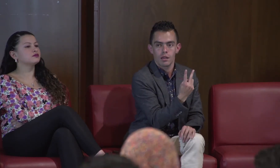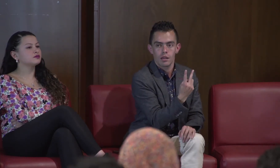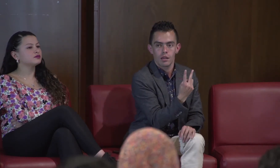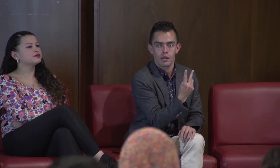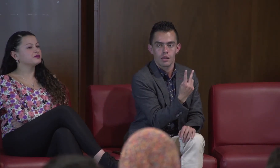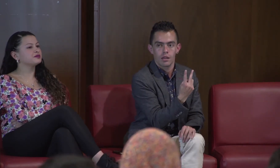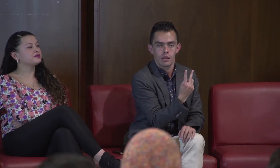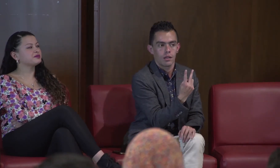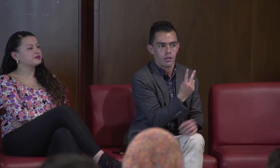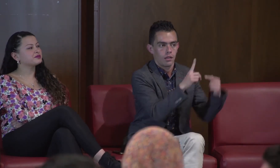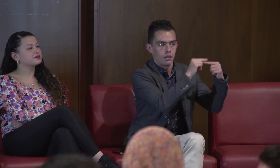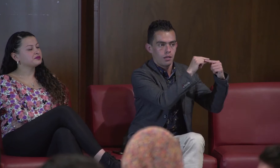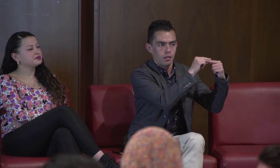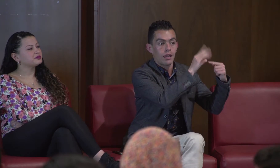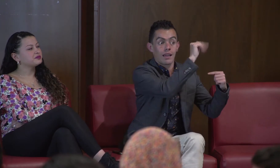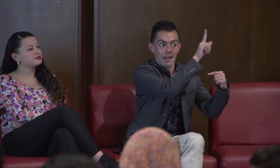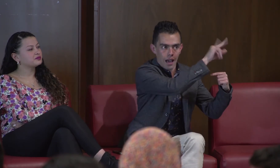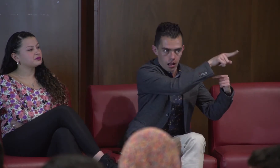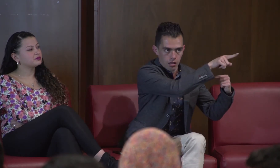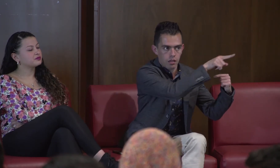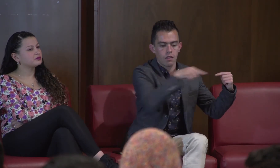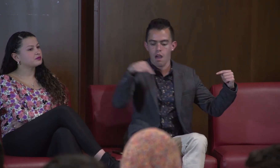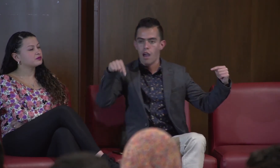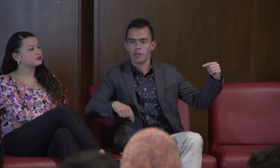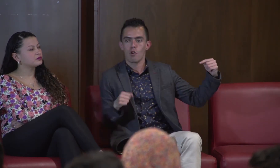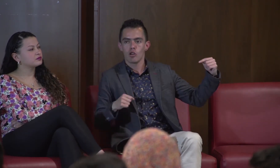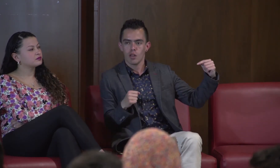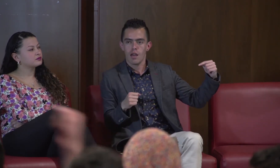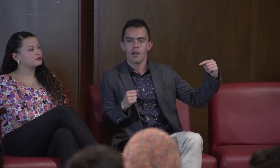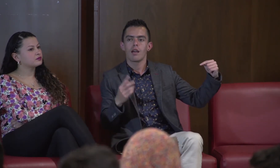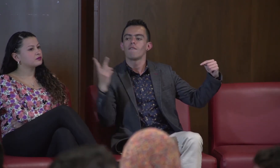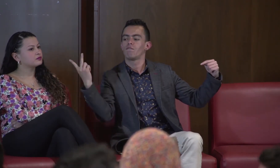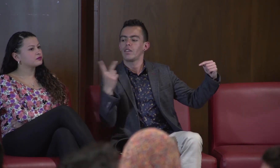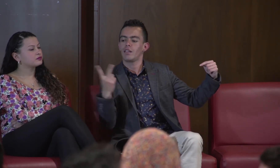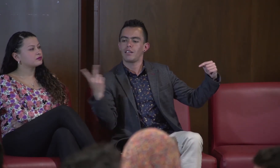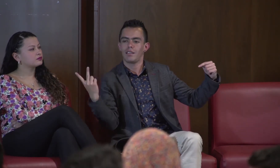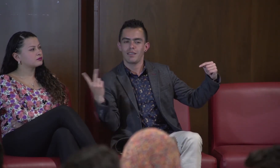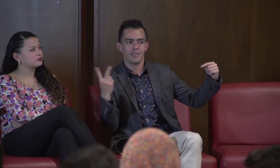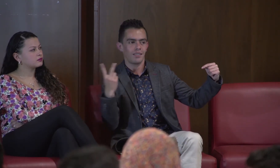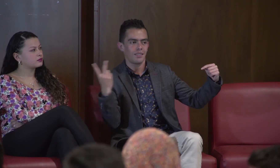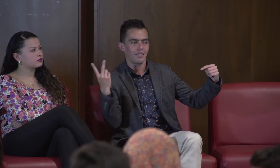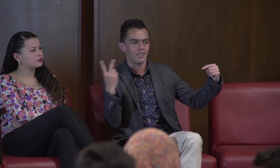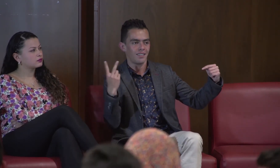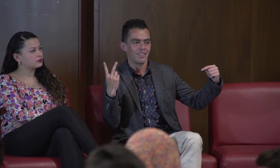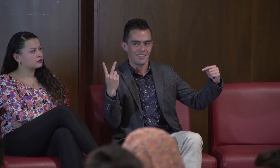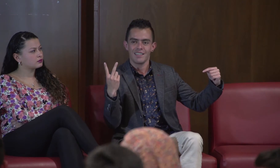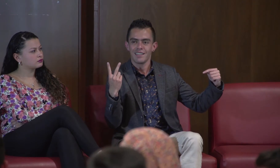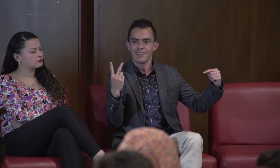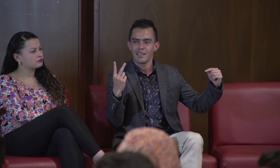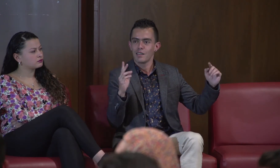esto equivale al color verde. Mientras que los sordos bogotanos utilizan la seña para decir primo, en Cali